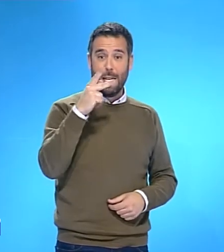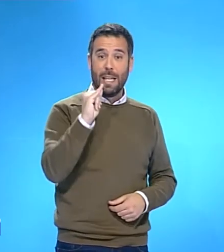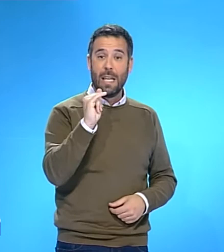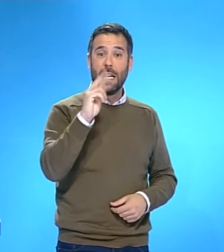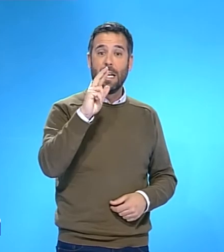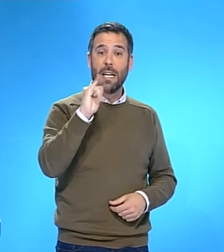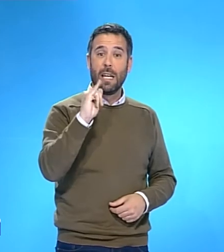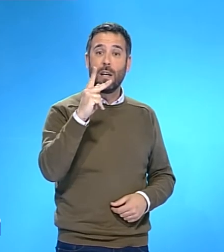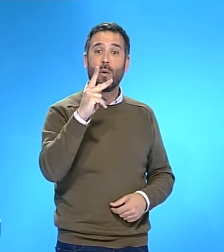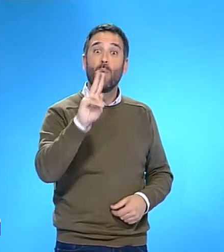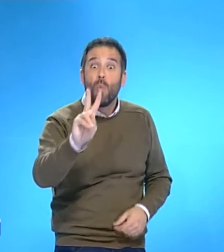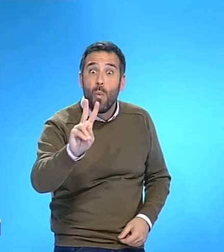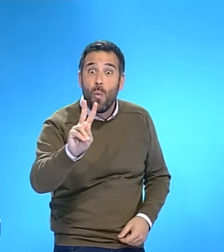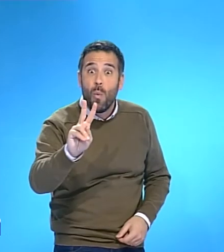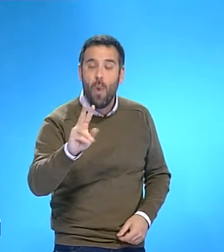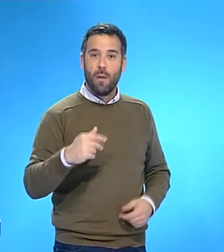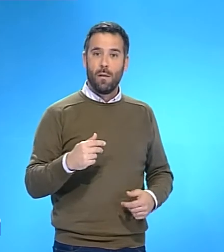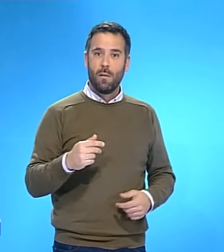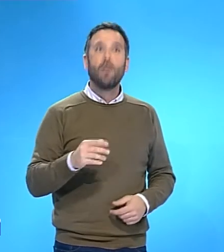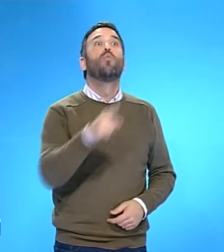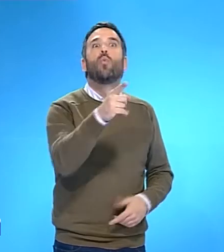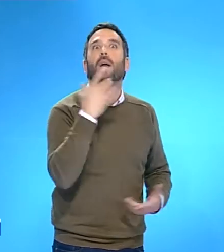Hola, soy Kirikou. ¿Y tú?